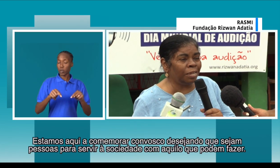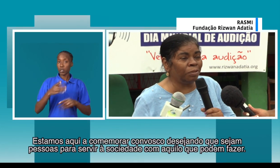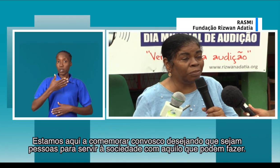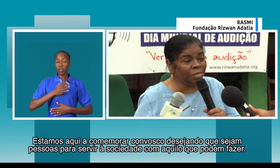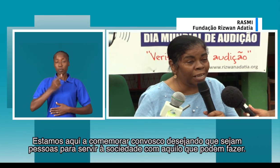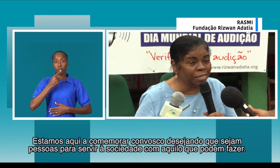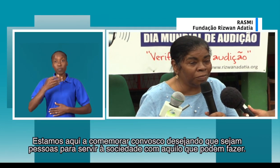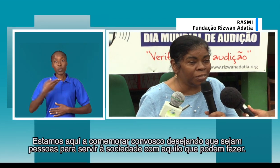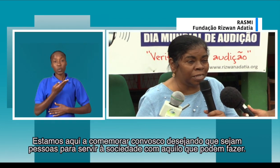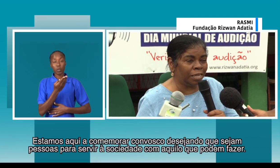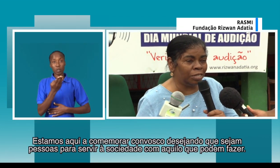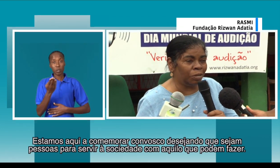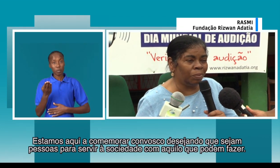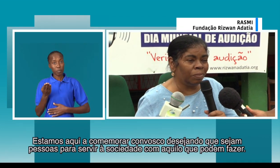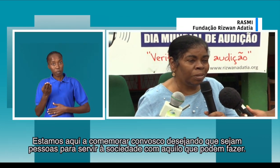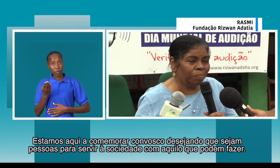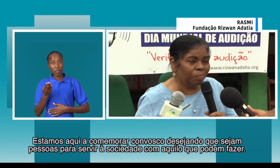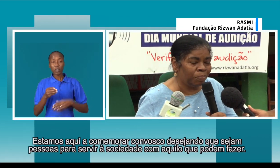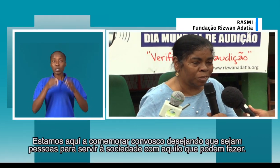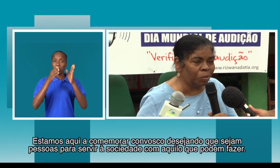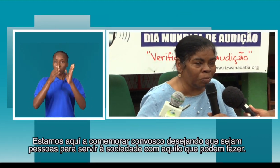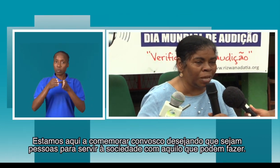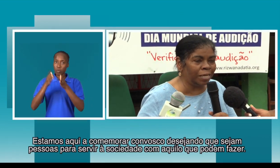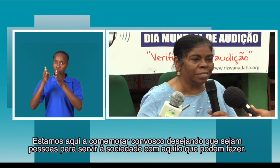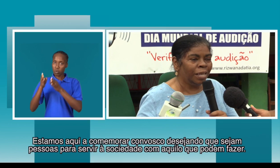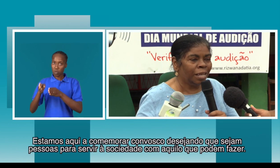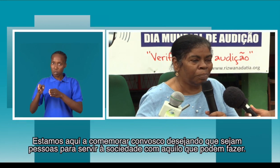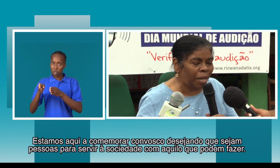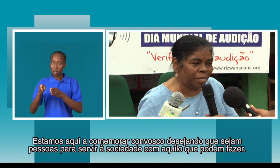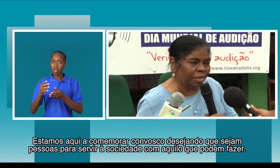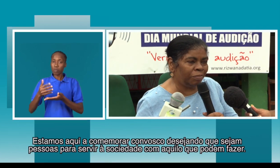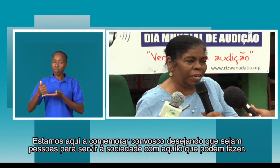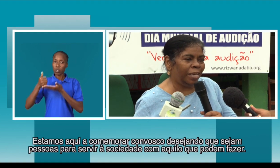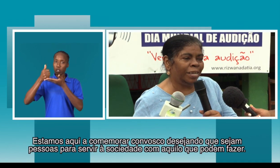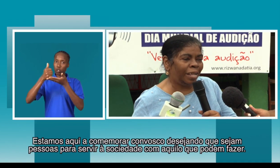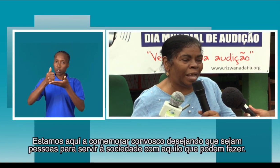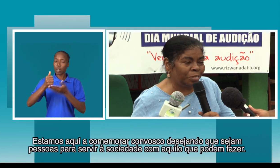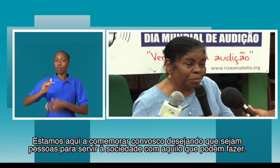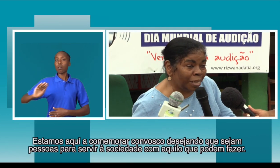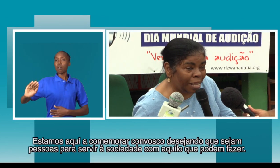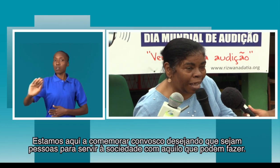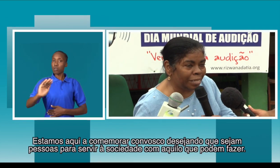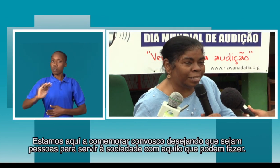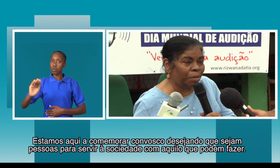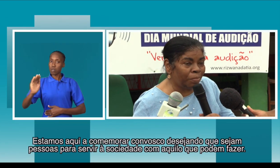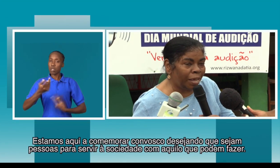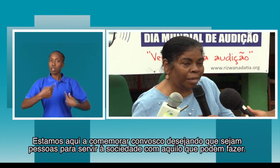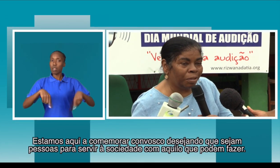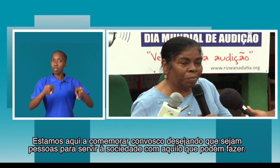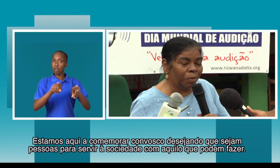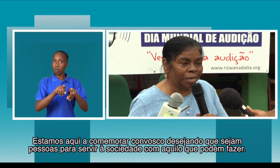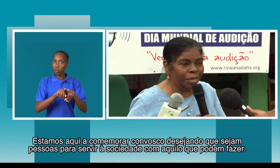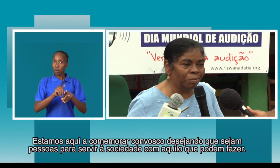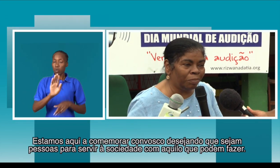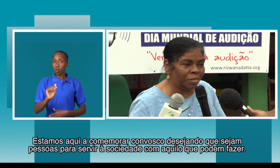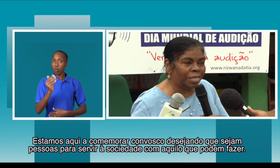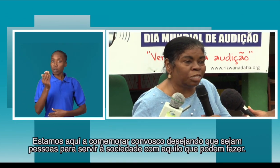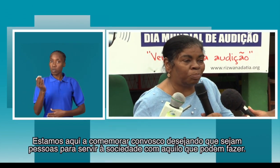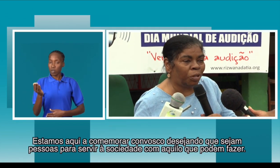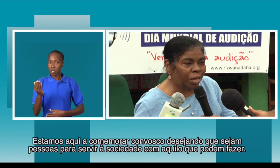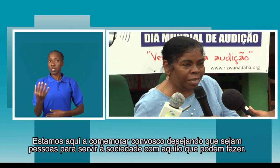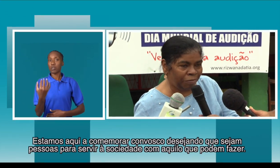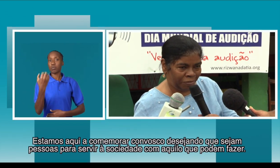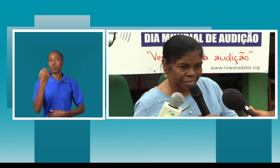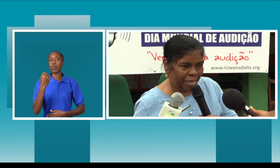desejando a vocês que sejam pessoas para servir à sociedade também com aquilo que